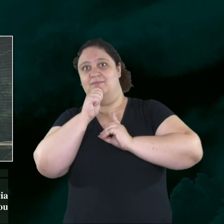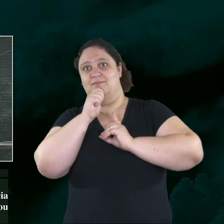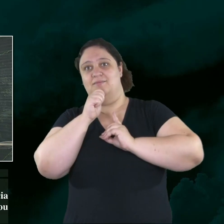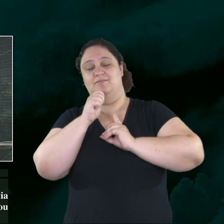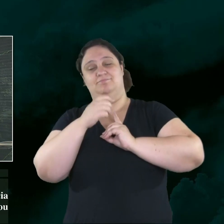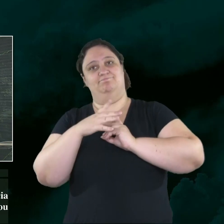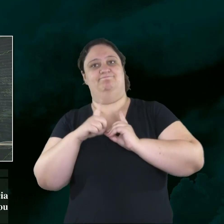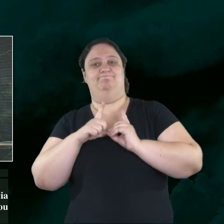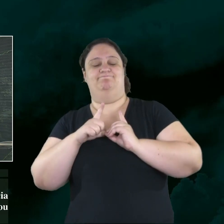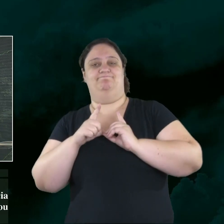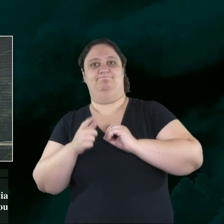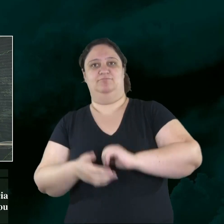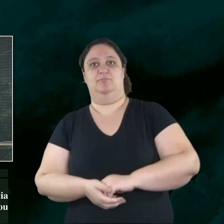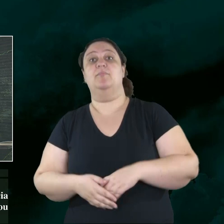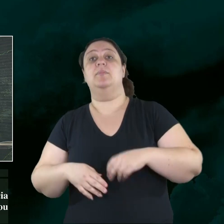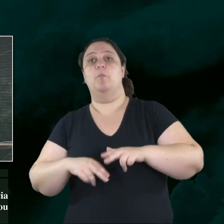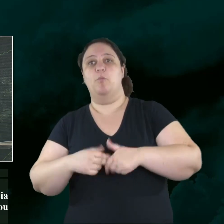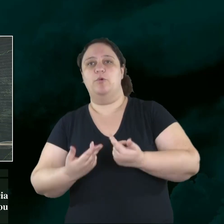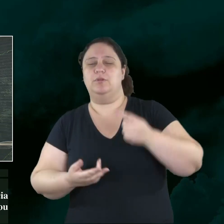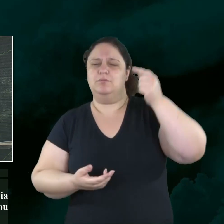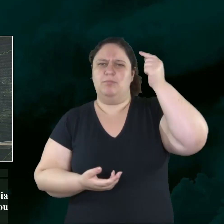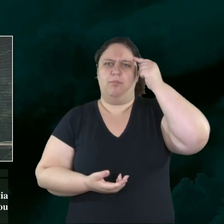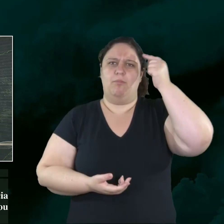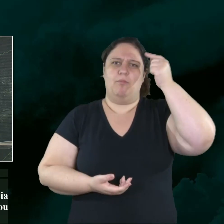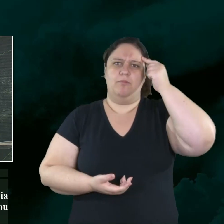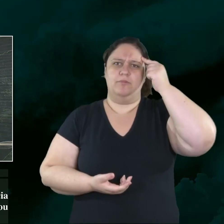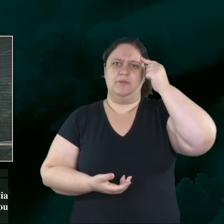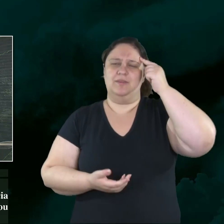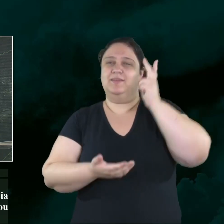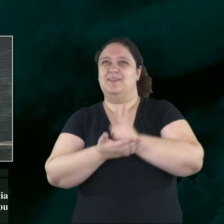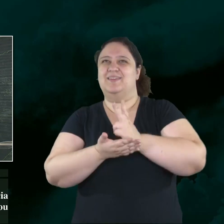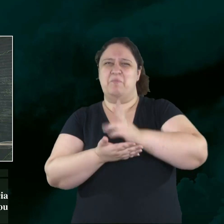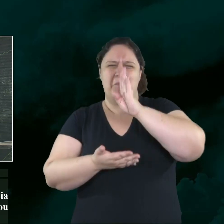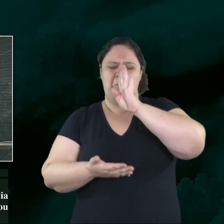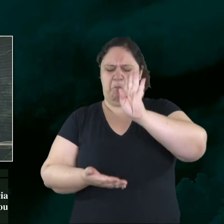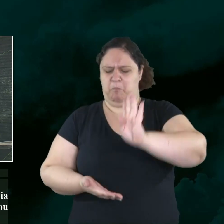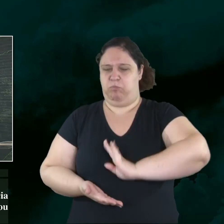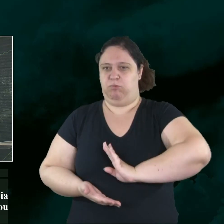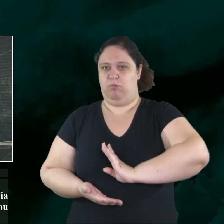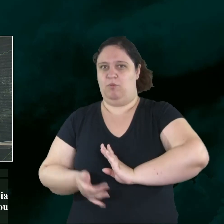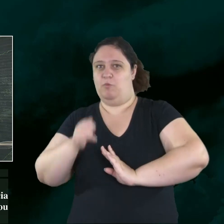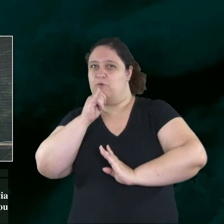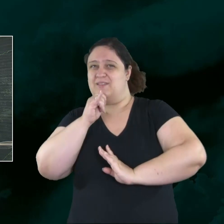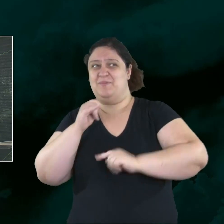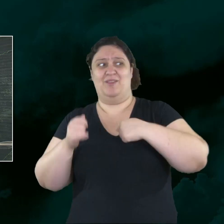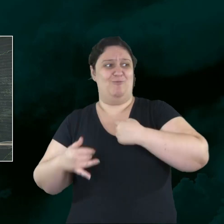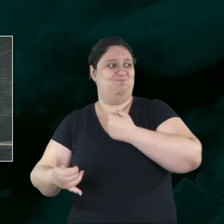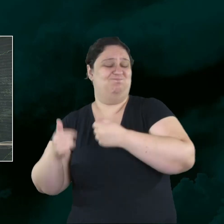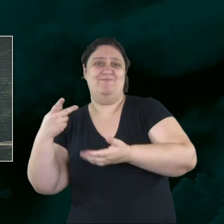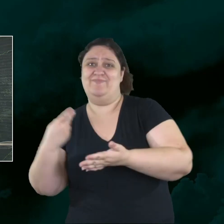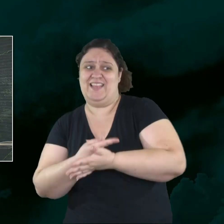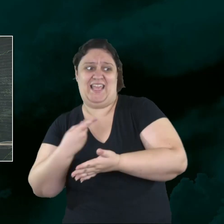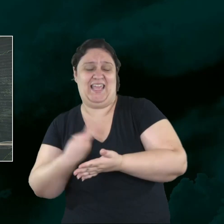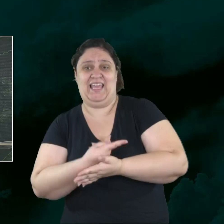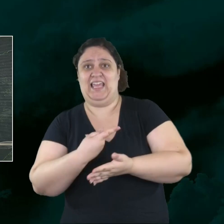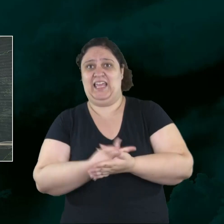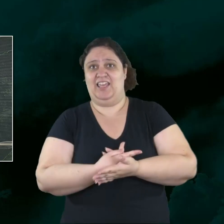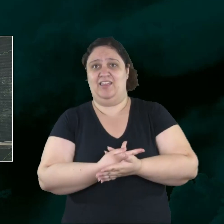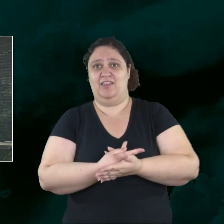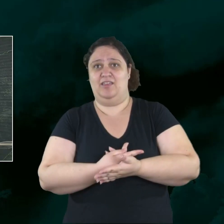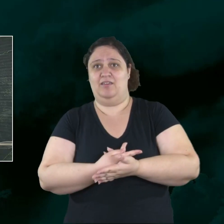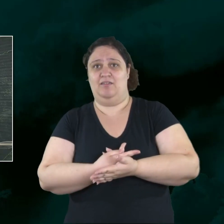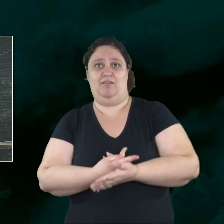por isso que a nossa consciência nos acusa quando a gente faz alguma coisa errada, não é? Quando